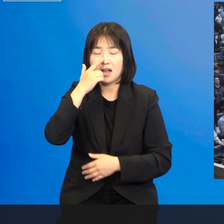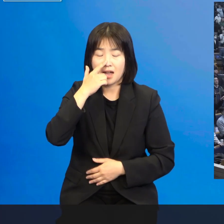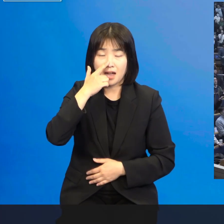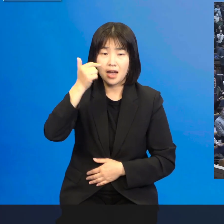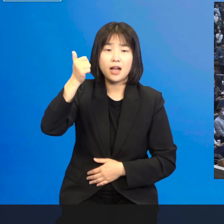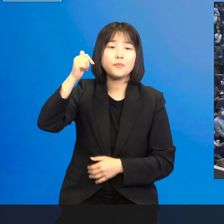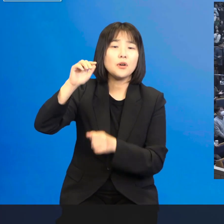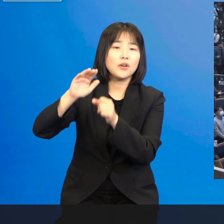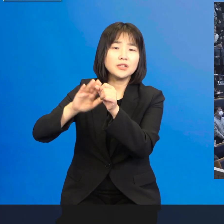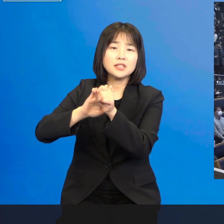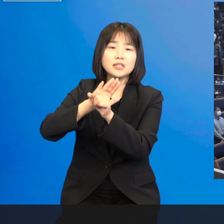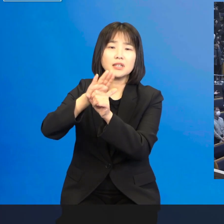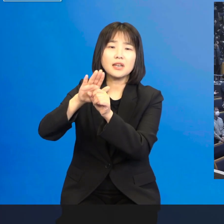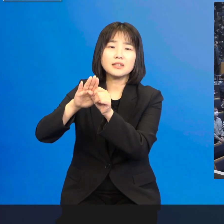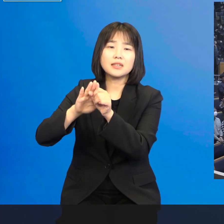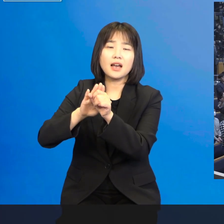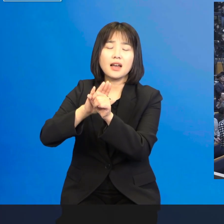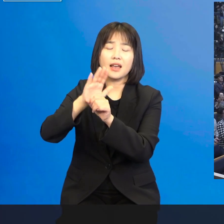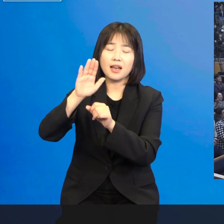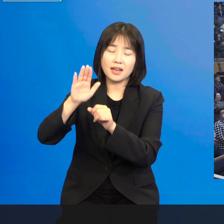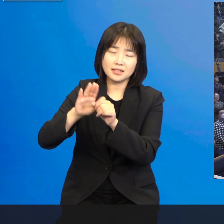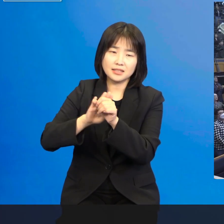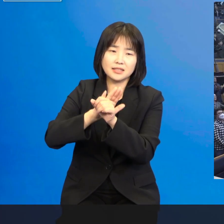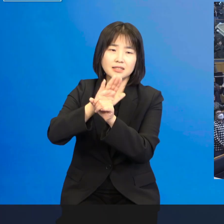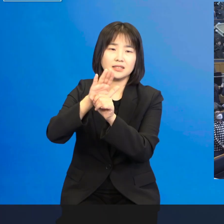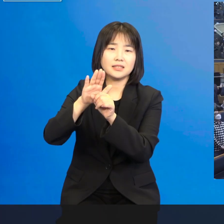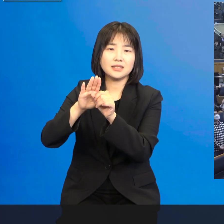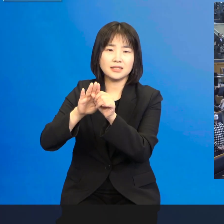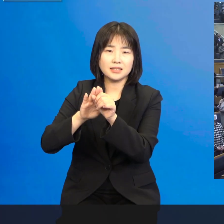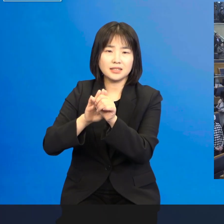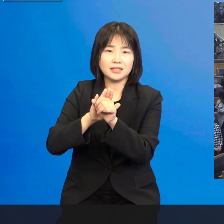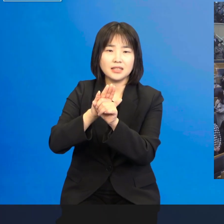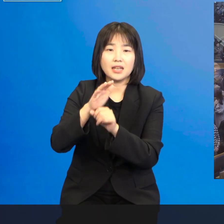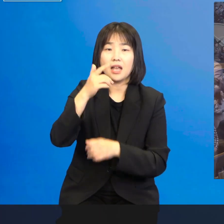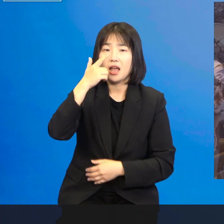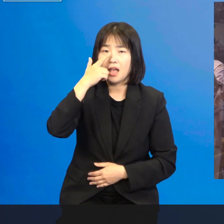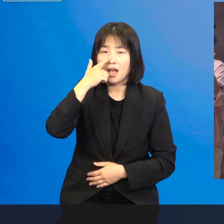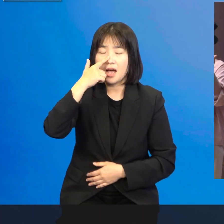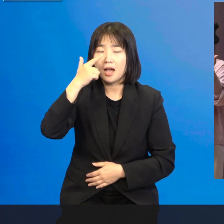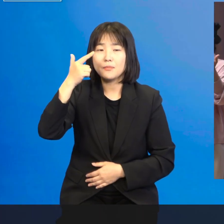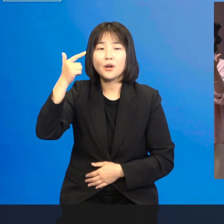노래하라, 아버지의 사랑, 아버지의 크심을,